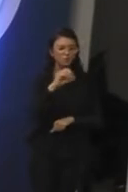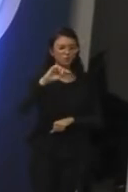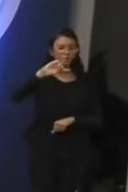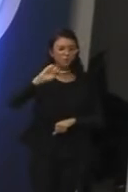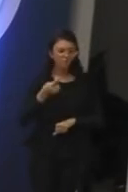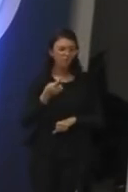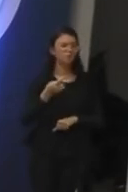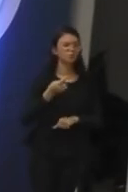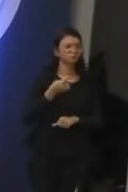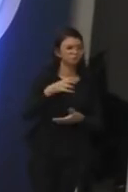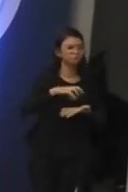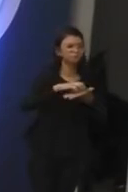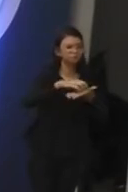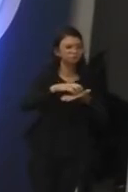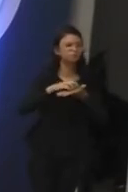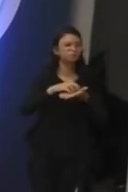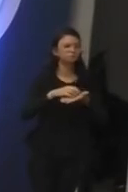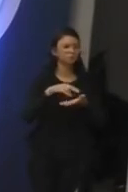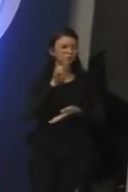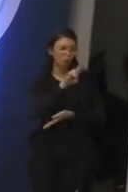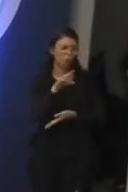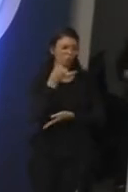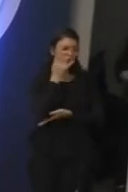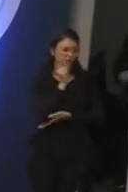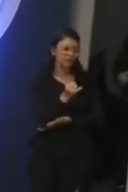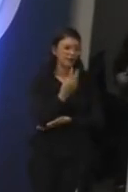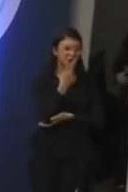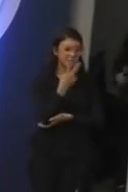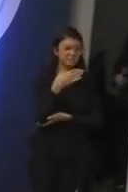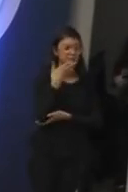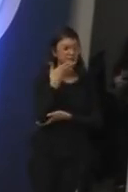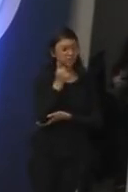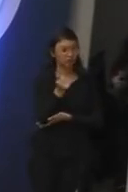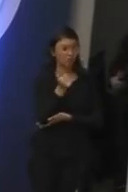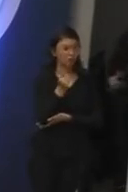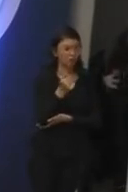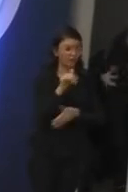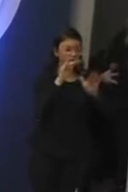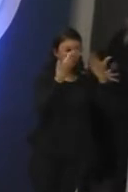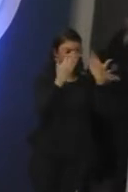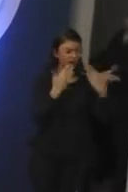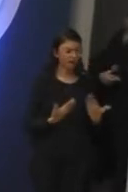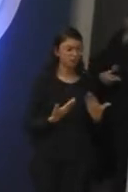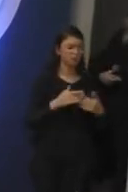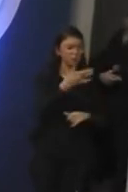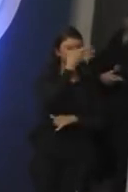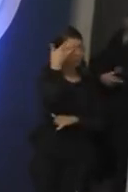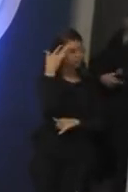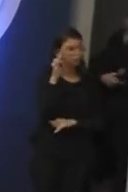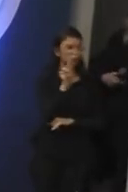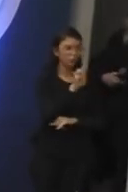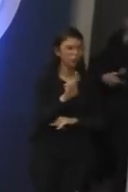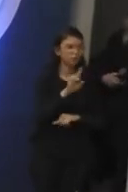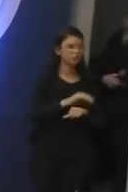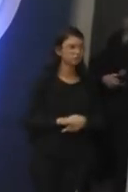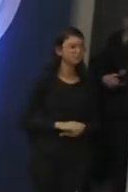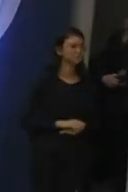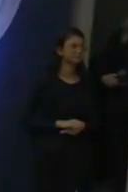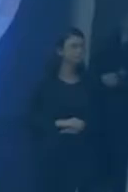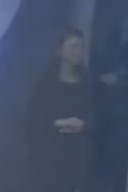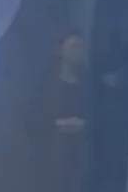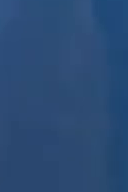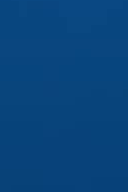as concessionárias que concorrem nesta categoria, as três melhores na avaliação do consumidor, por ordem alfabética, são...